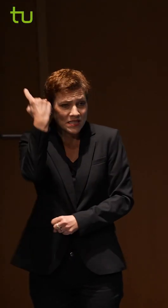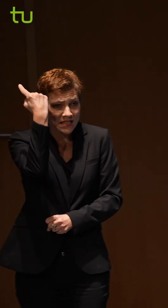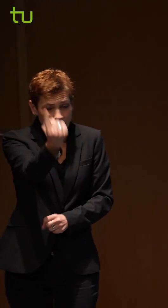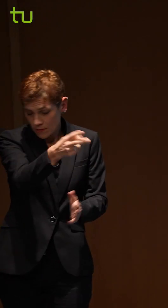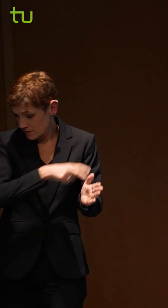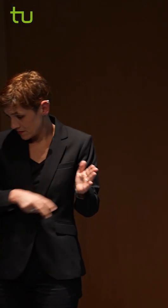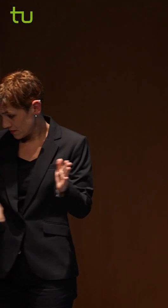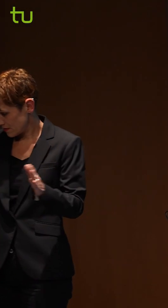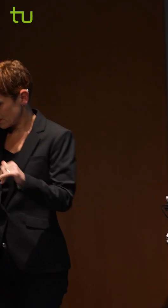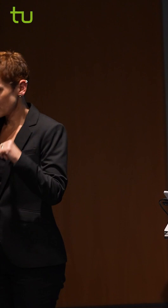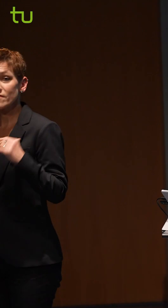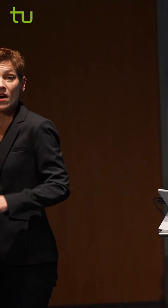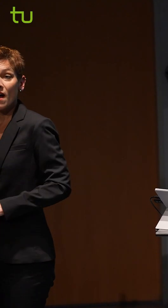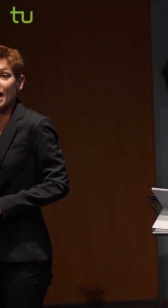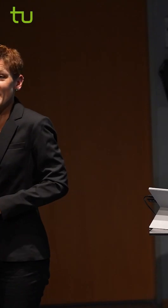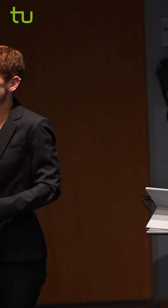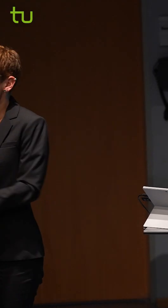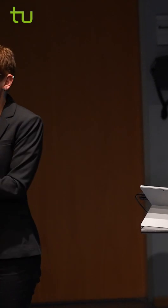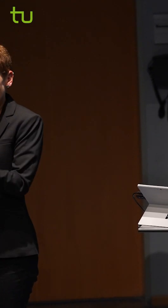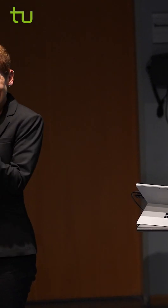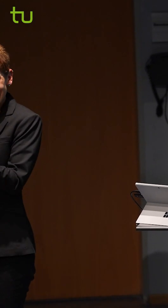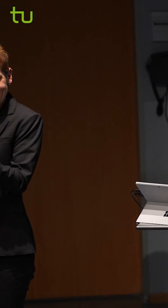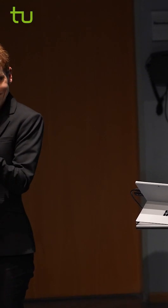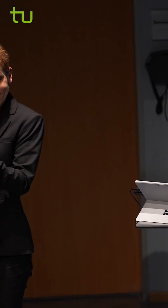Sie ist nicht fern, sie ist in Reichweite.